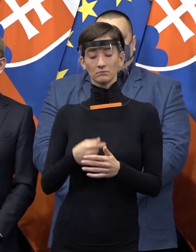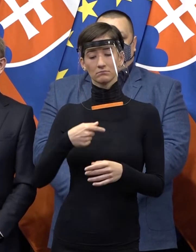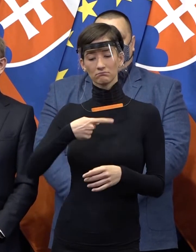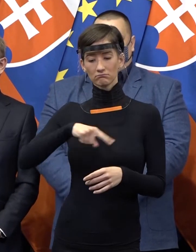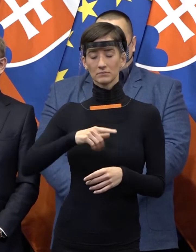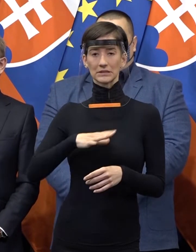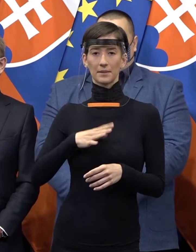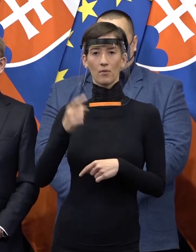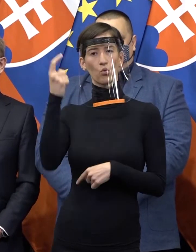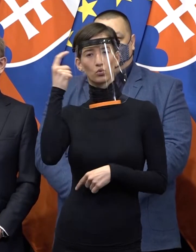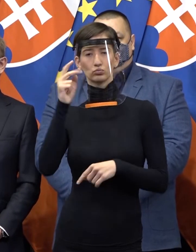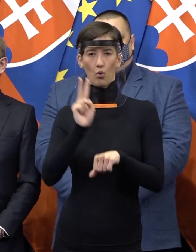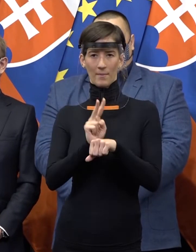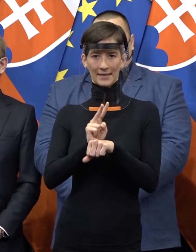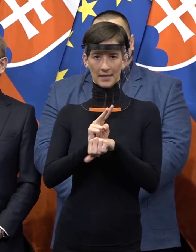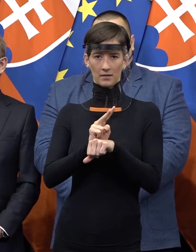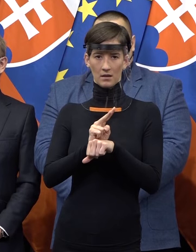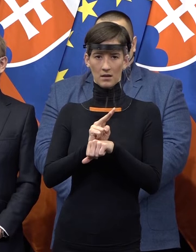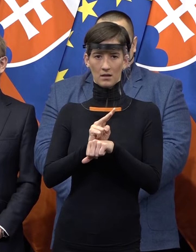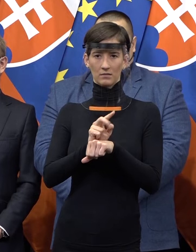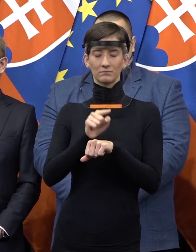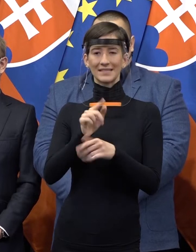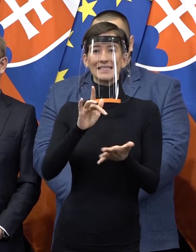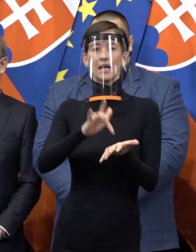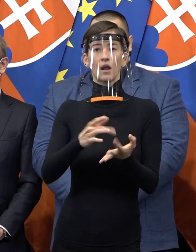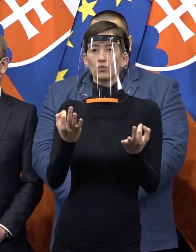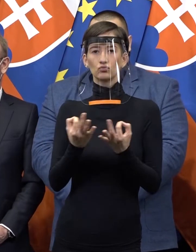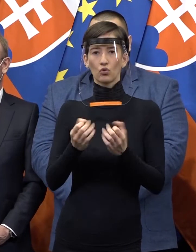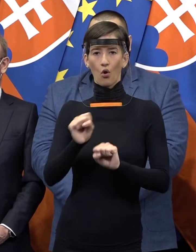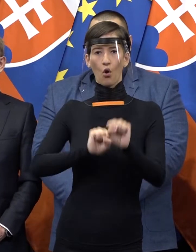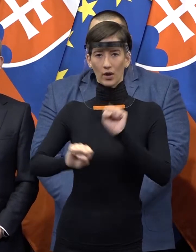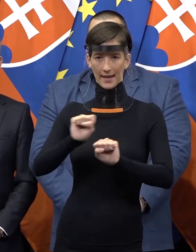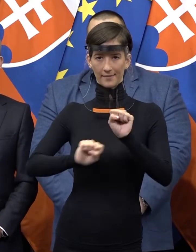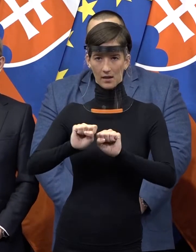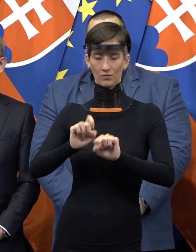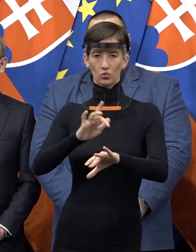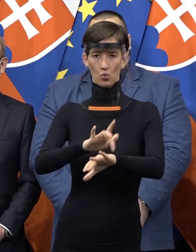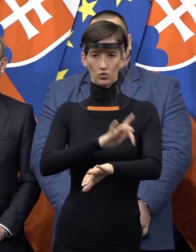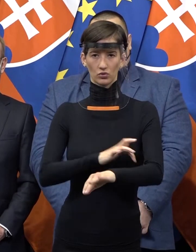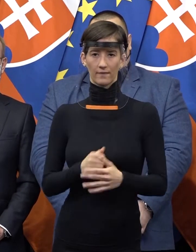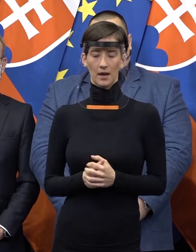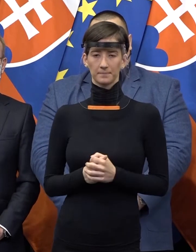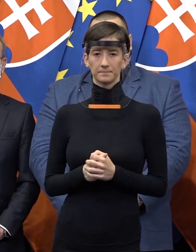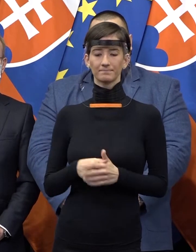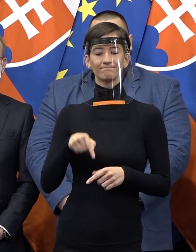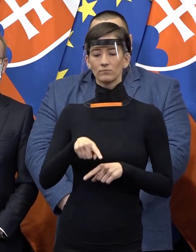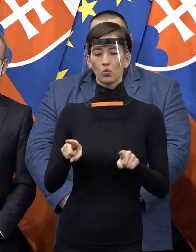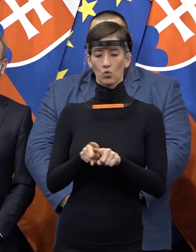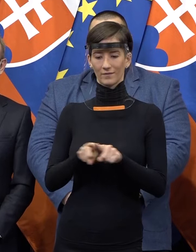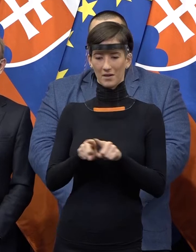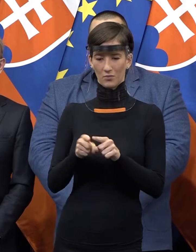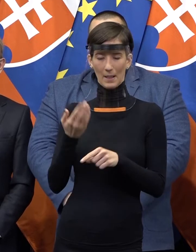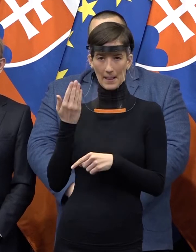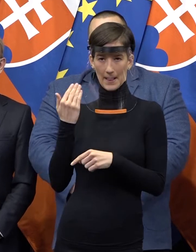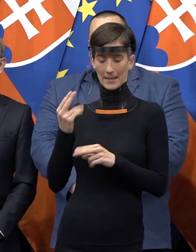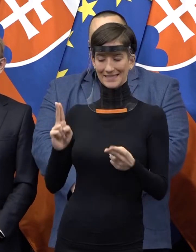chrániť tých najzraniteľnejších, a to naozaj sú tí hlavne tí starší ľudia. Zároveň ale, a zaznelo to aj na tomto konzíliu, že je